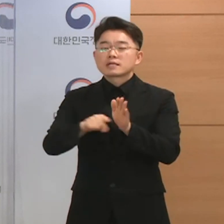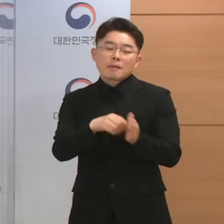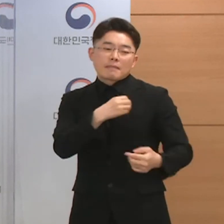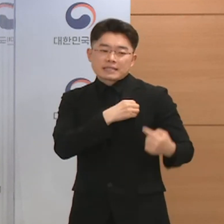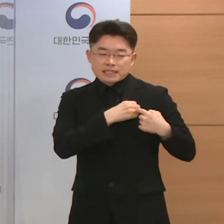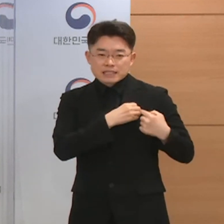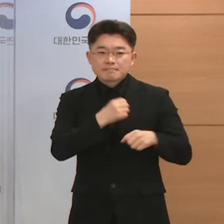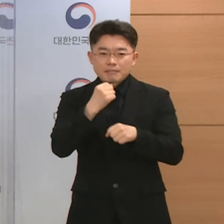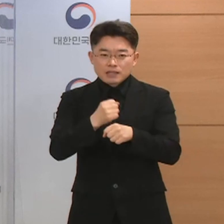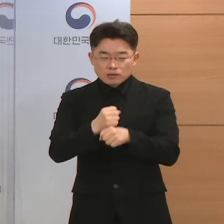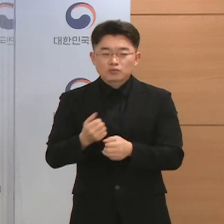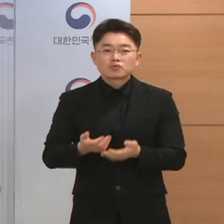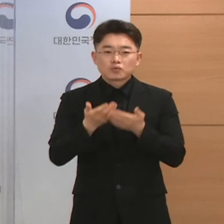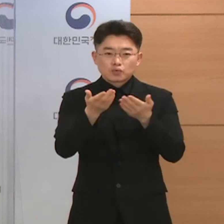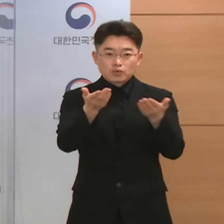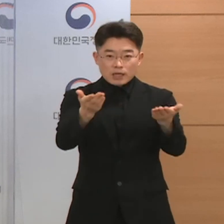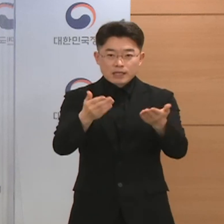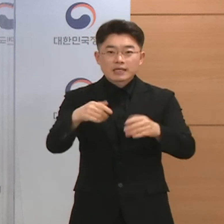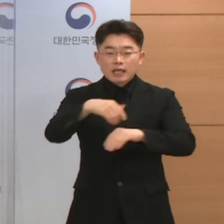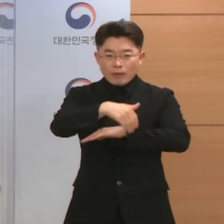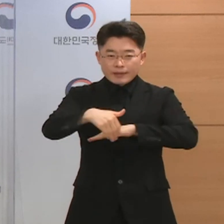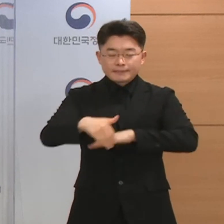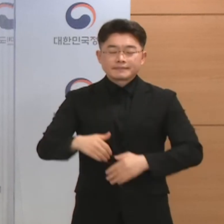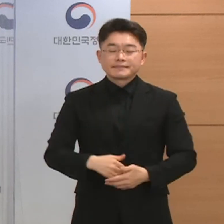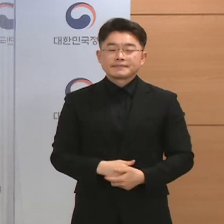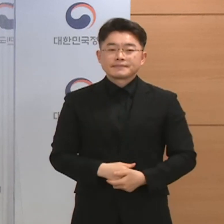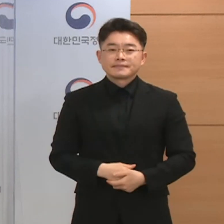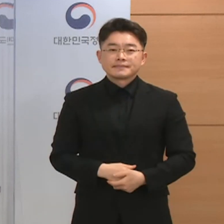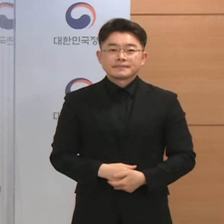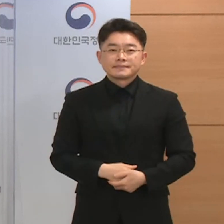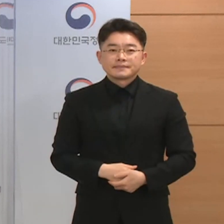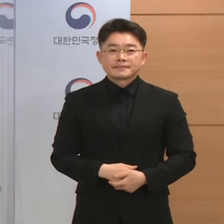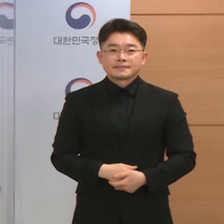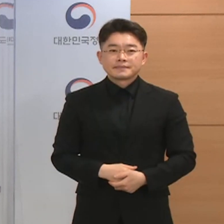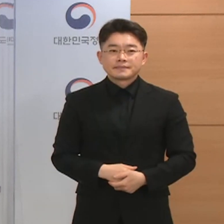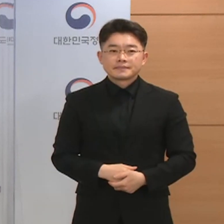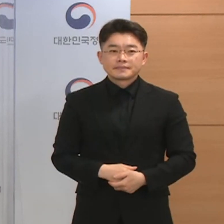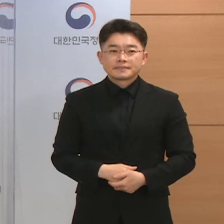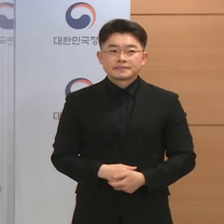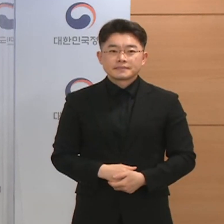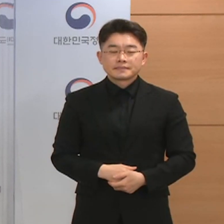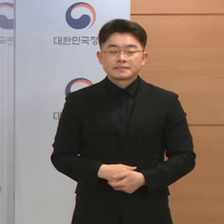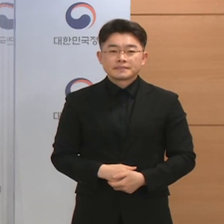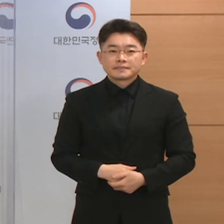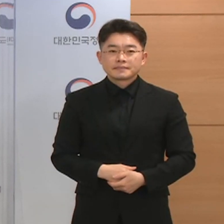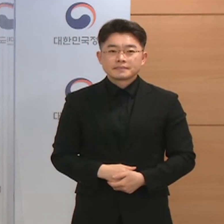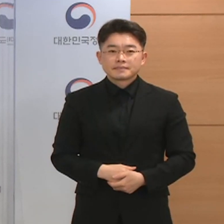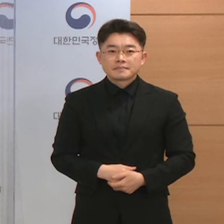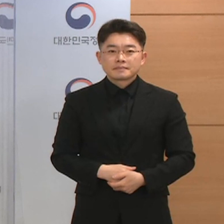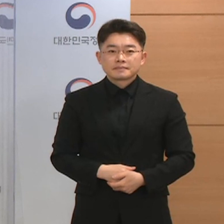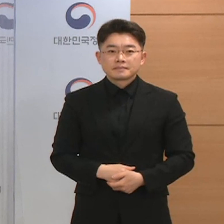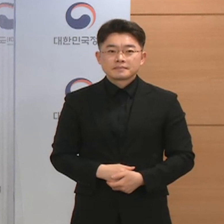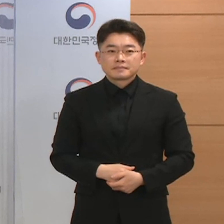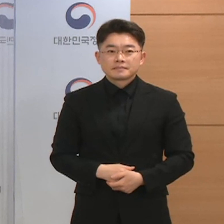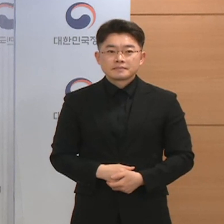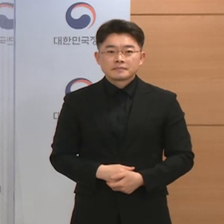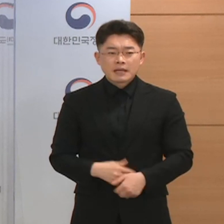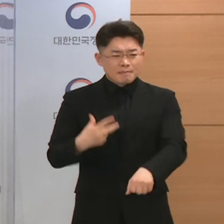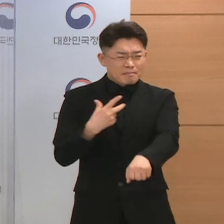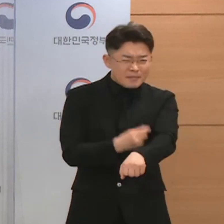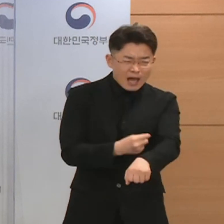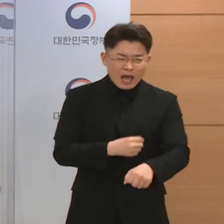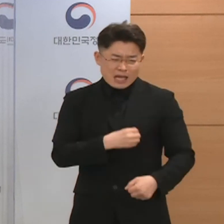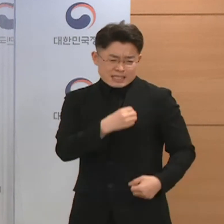형태로 활용할 수 있는 기회를 좀 삼고자 합니다. 따라서 이런 부분들을 가지고 반드시 뭐 백신 배지를 찾다고